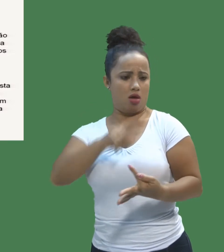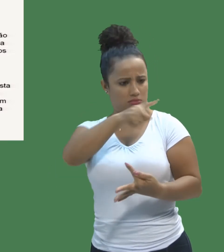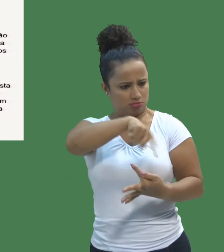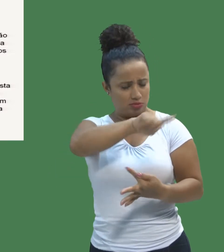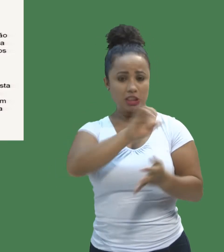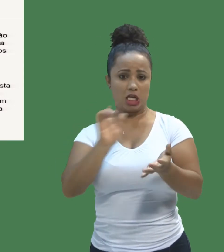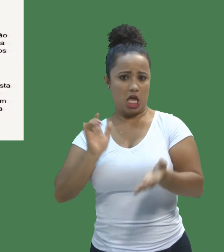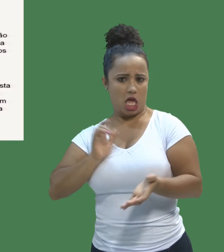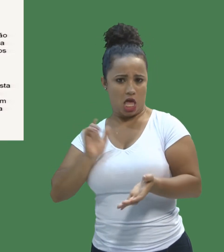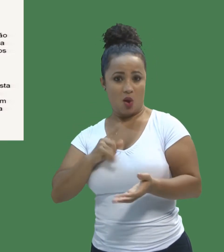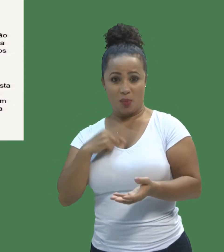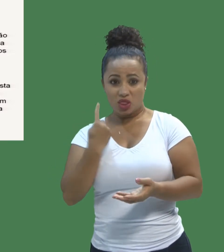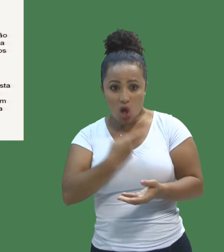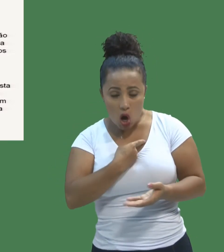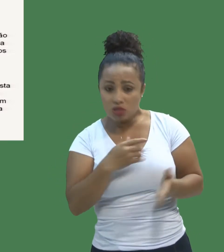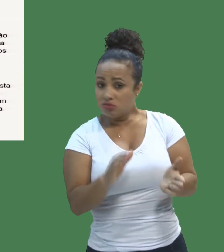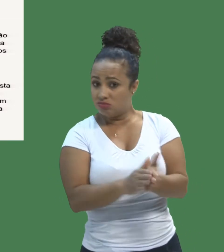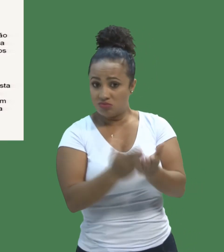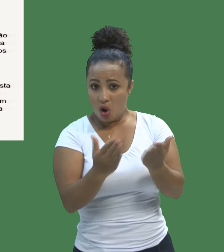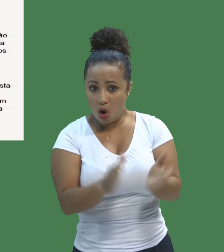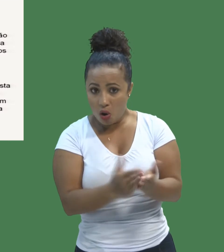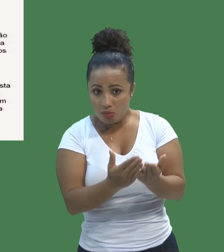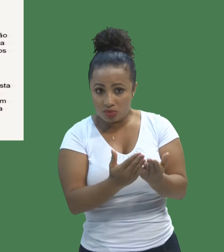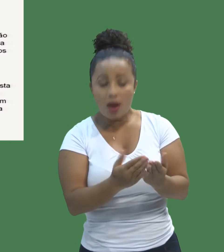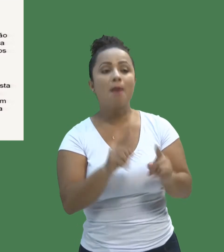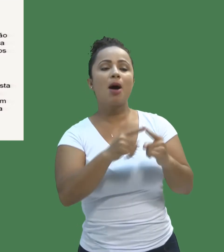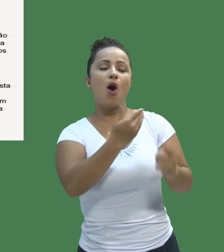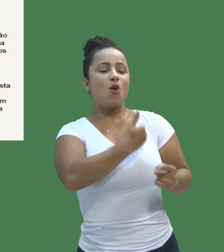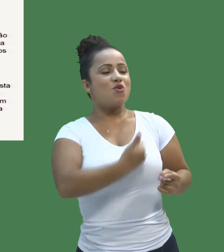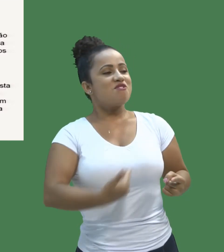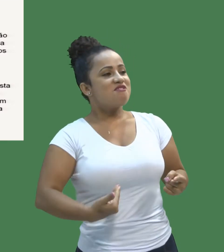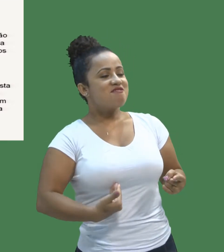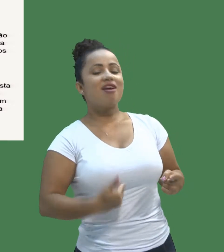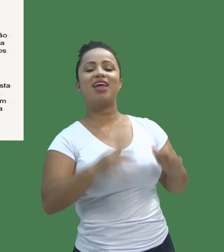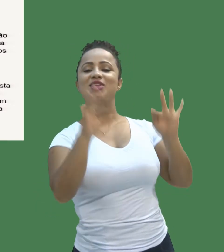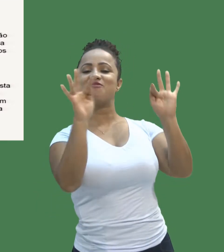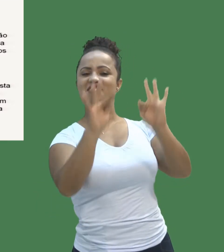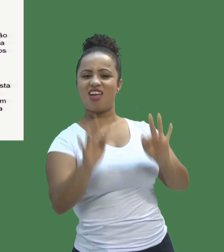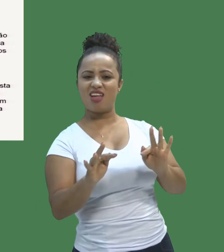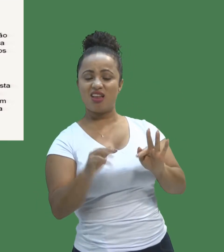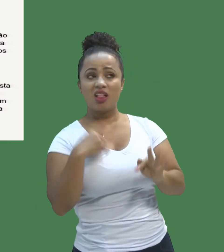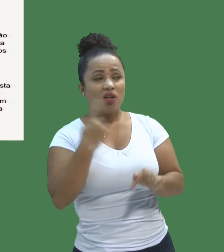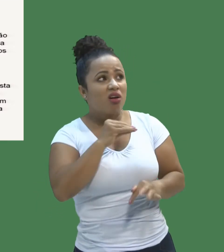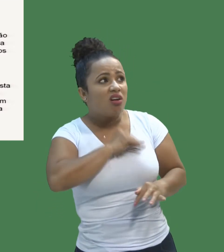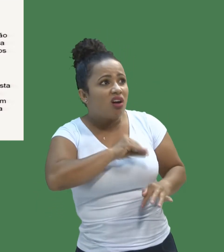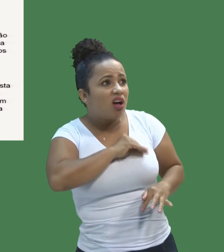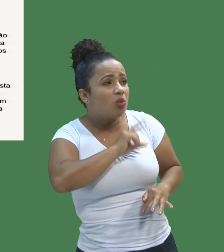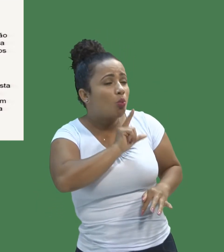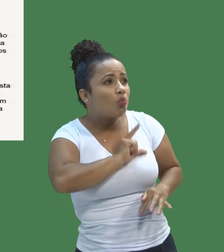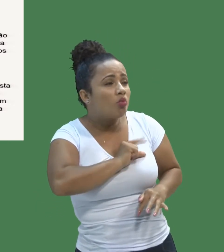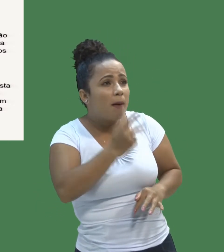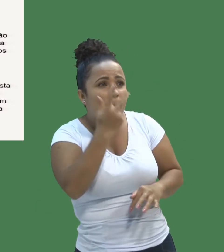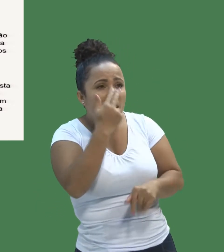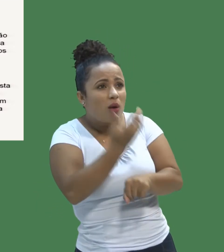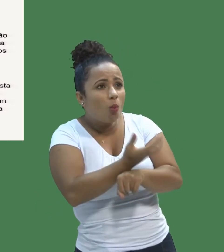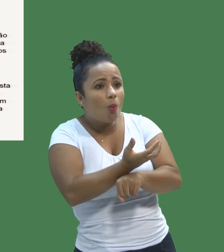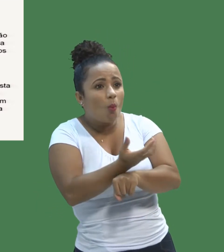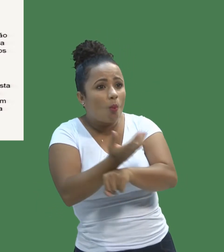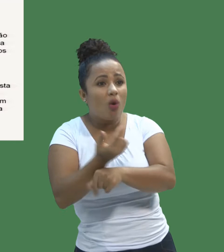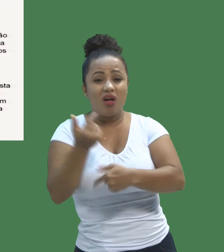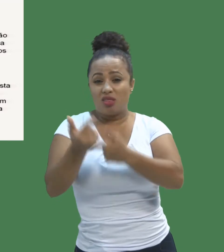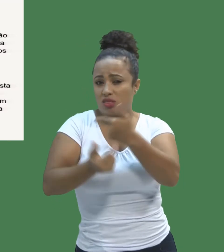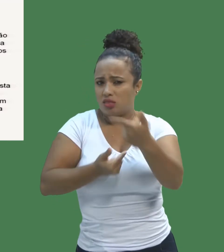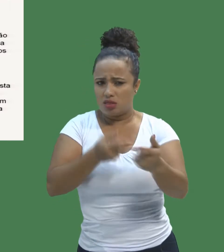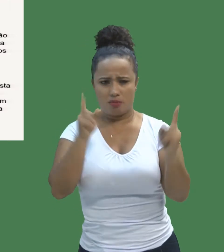trabalho. Neste momento, estão batendo panelas os trabalhadores, gritando por mais comida,